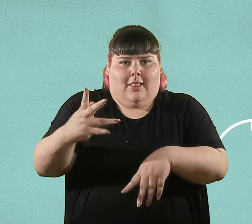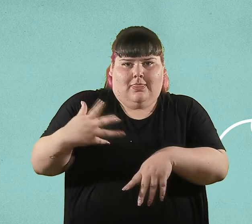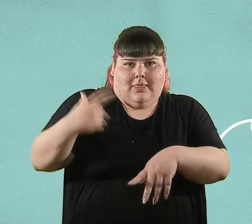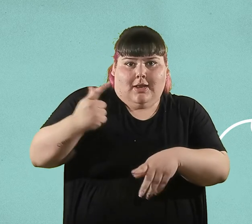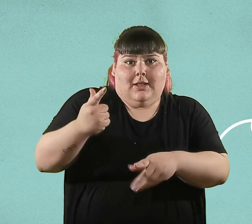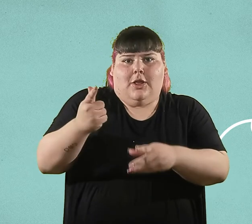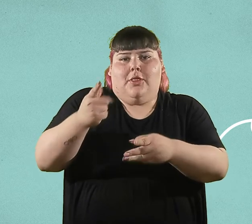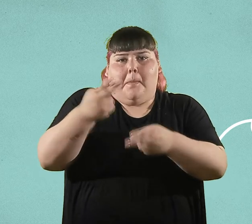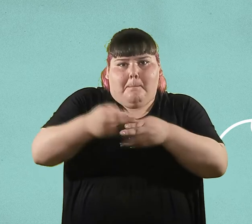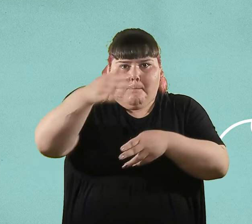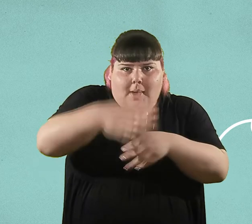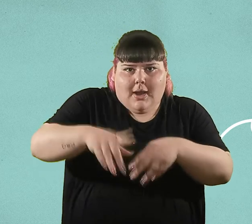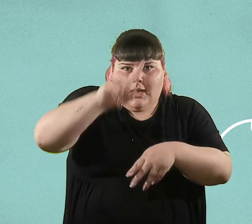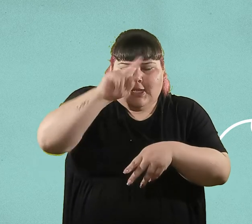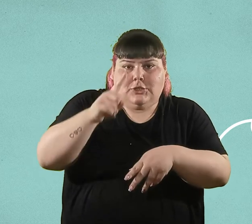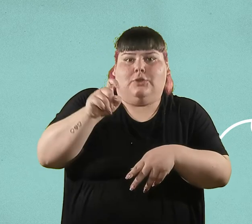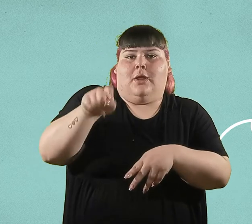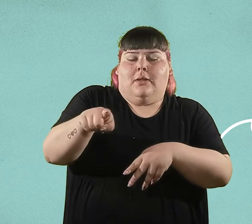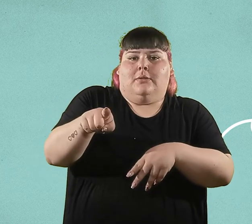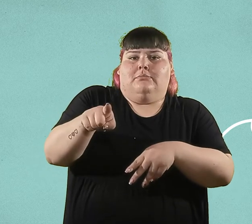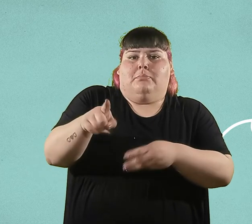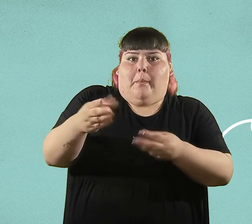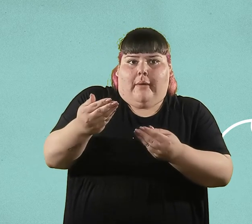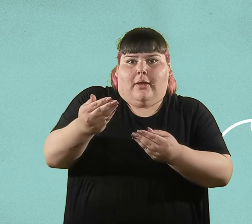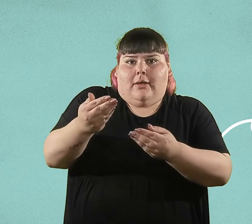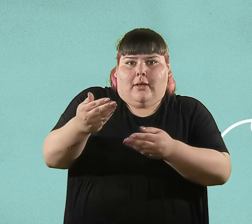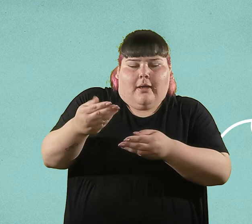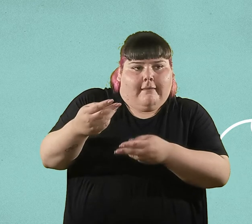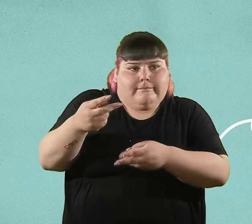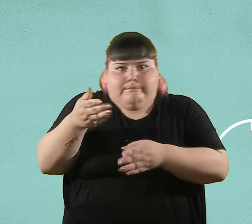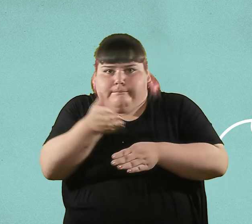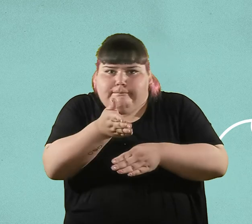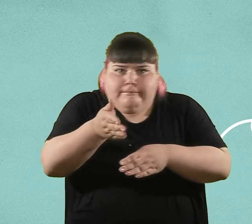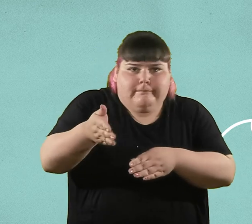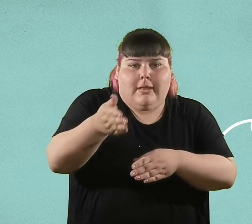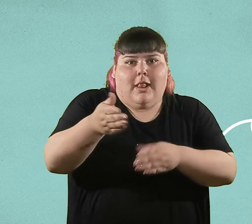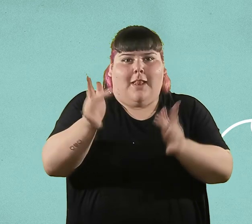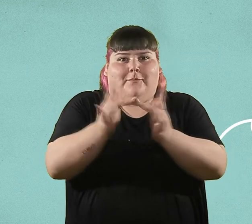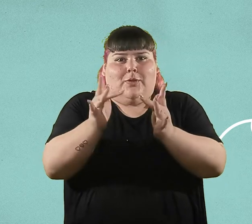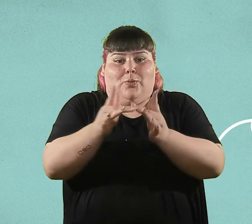Nación para que puedan realizar un recorrido virtual por nuestras áreas protegidas.